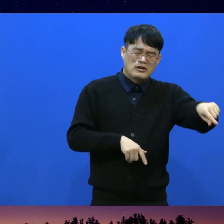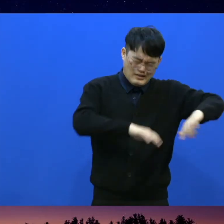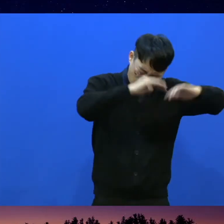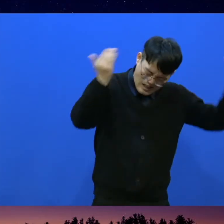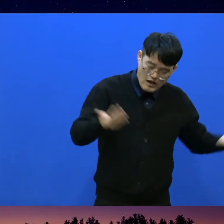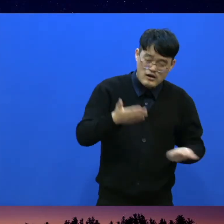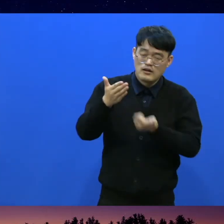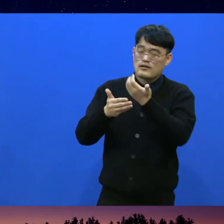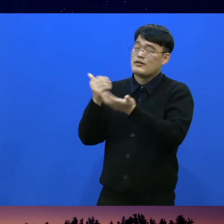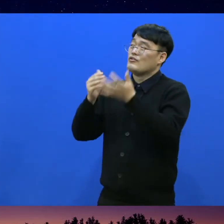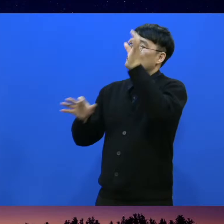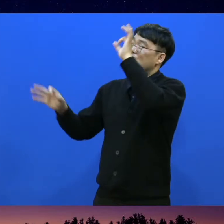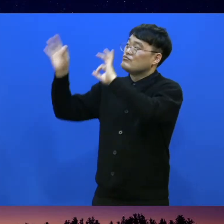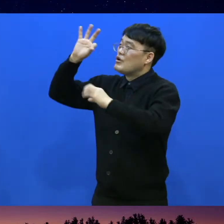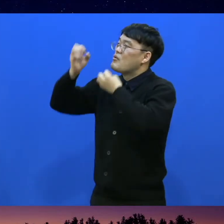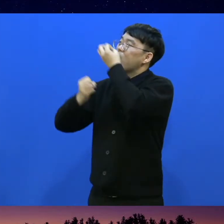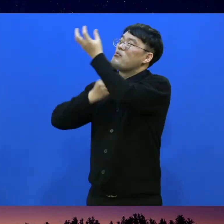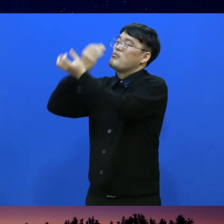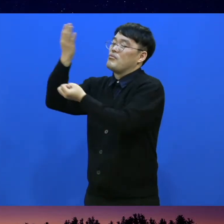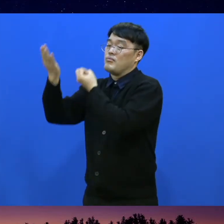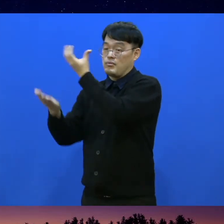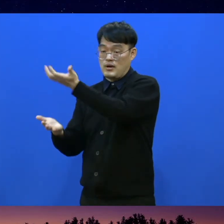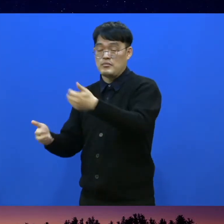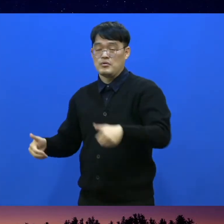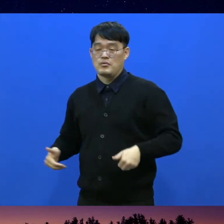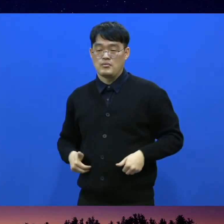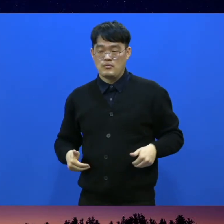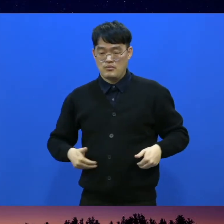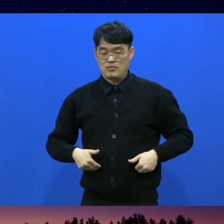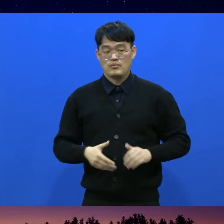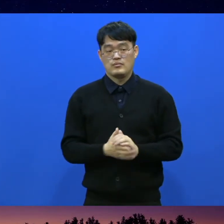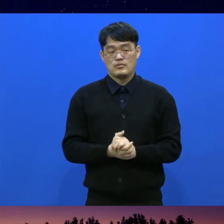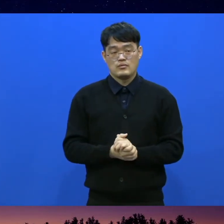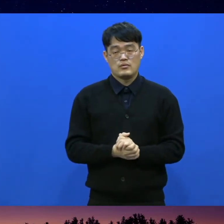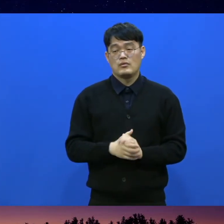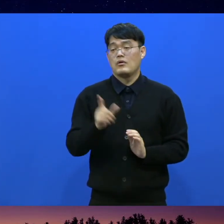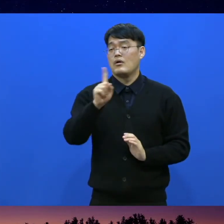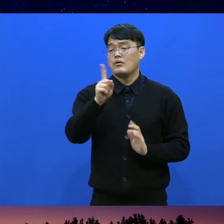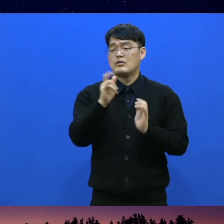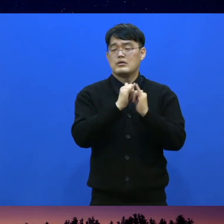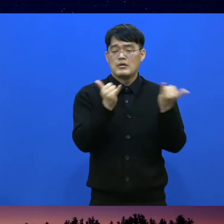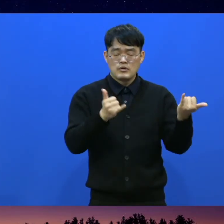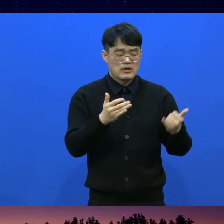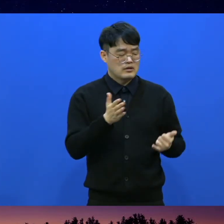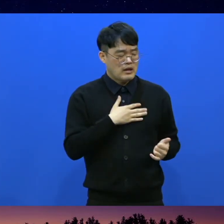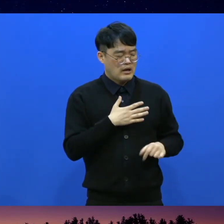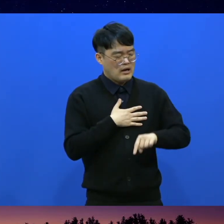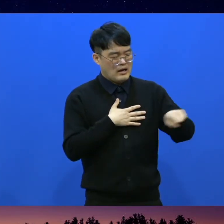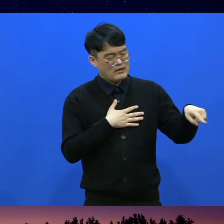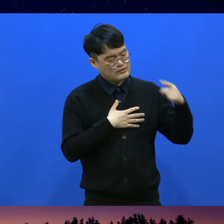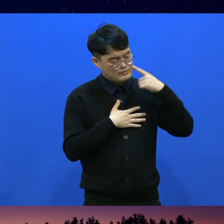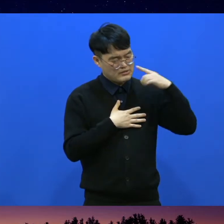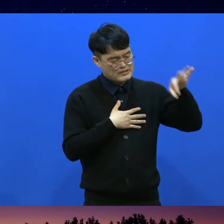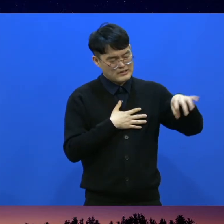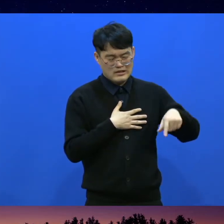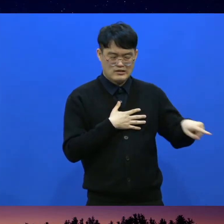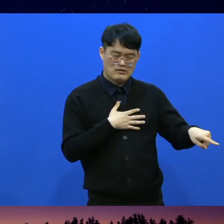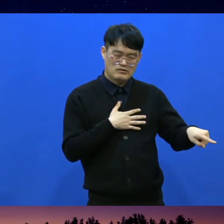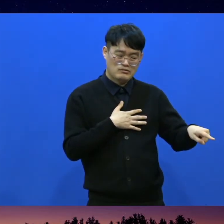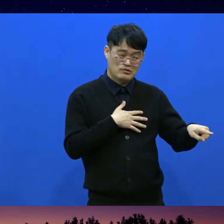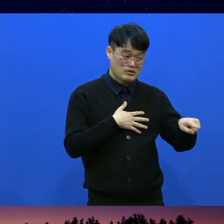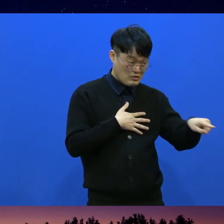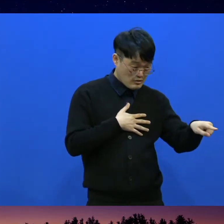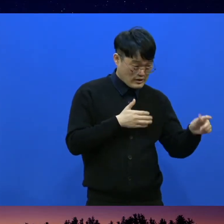사람은 굉장히 중요한 일은 기도하는데 아주 일상의 것들을 구하지 않는 경우가 있어요. 그렇지 않아요. 우리의